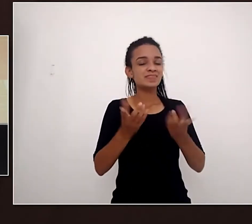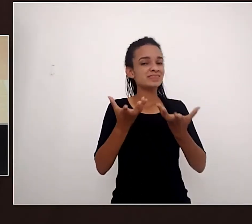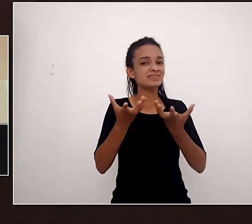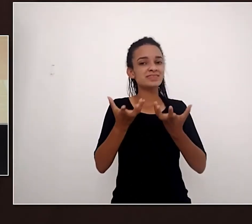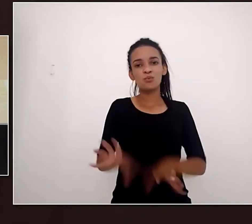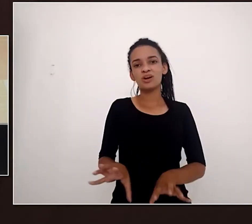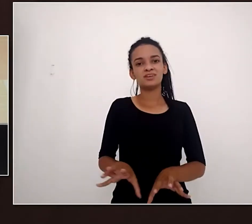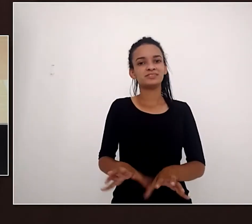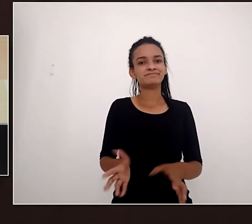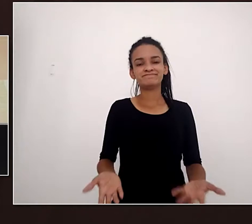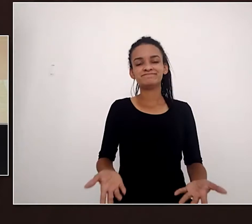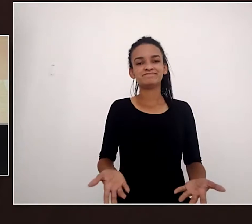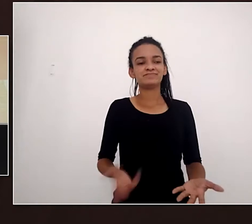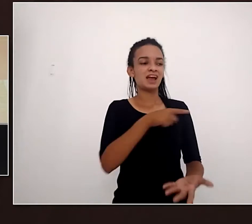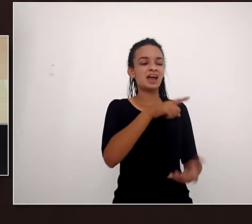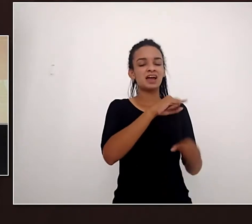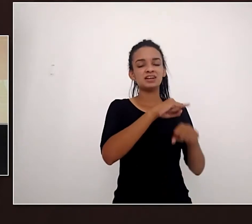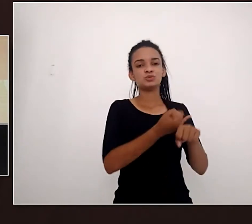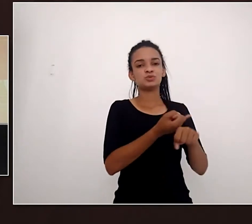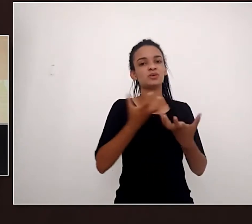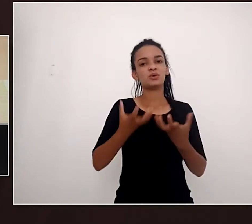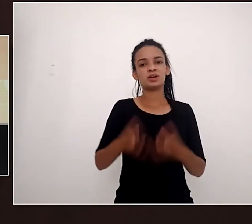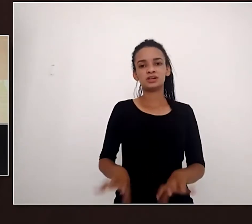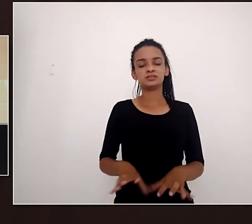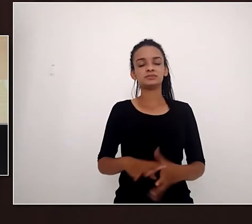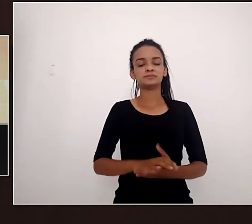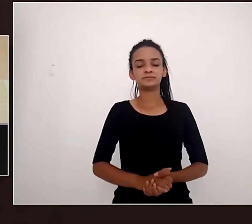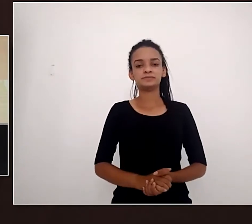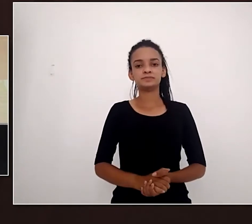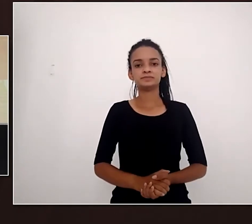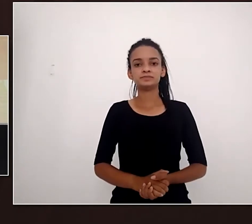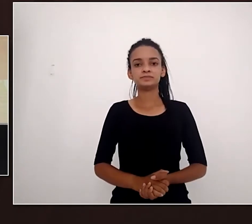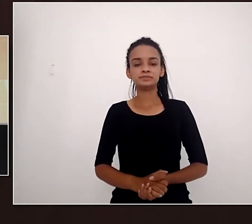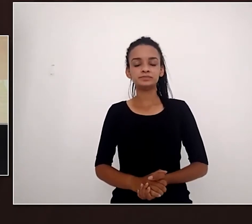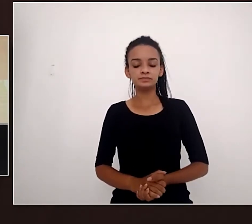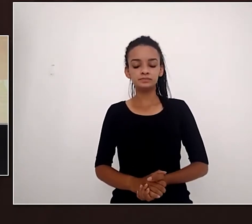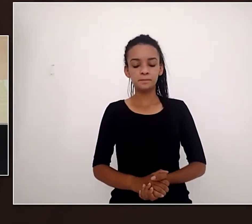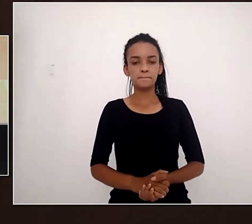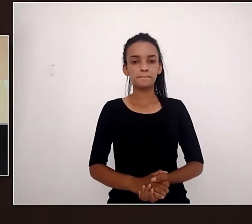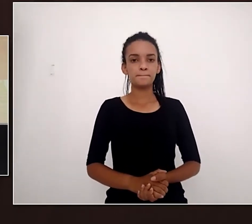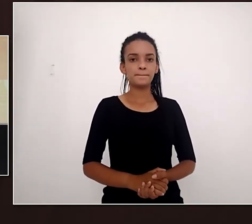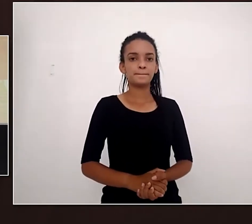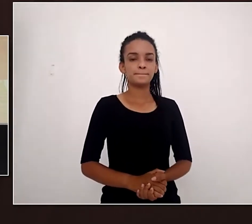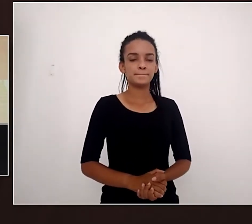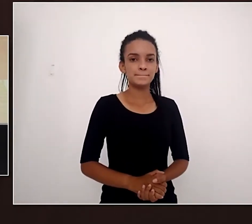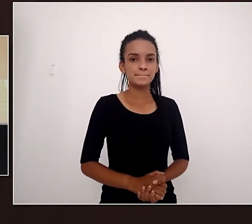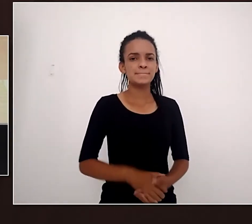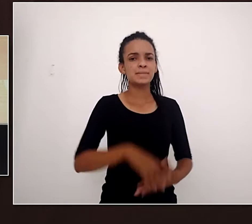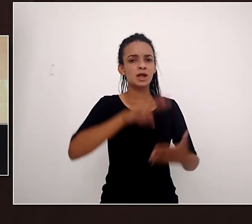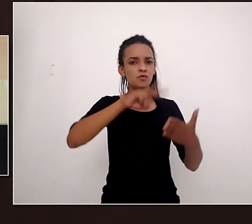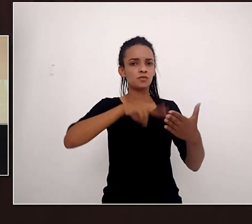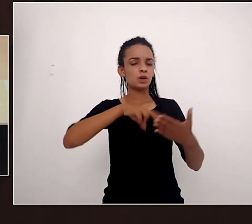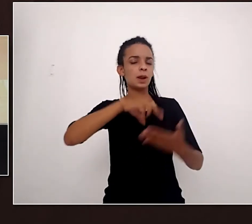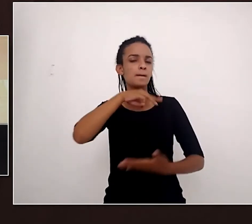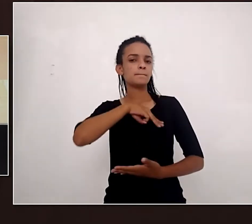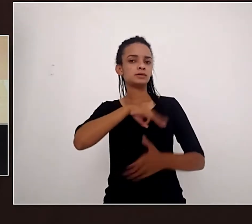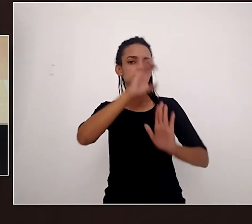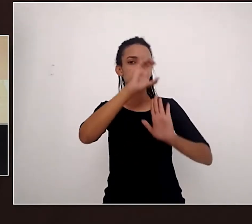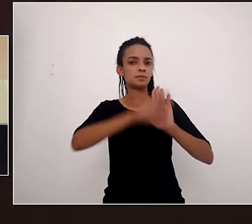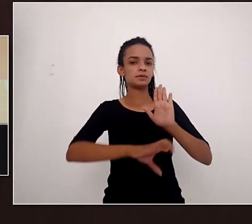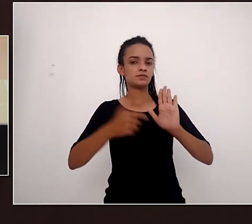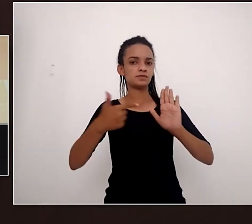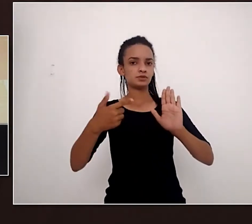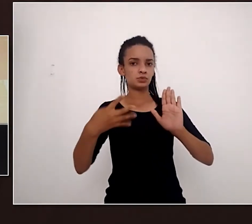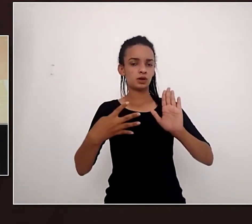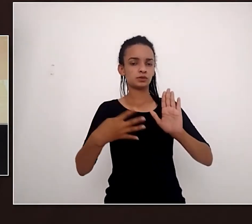nós vimos isso, né? Vamos lá, vai. Mateus 24, eu queria ganhar tempo, mas vamos lá.